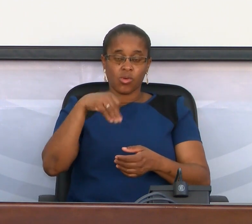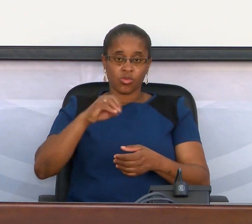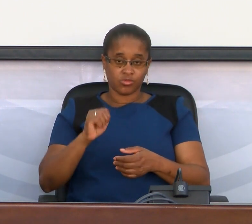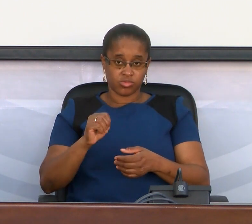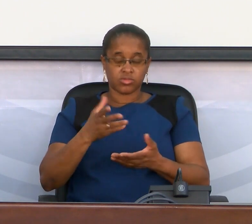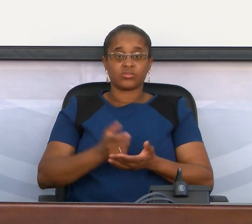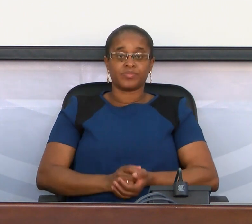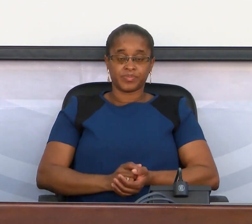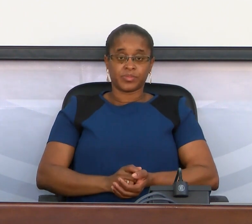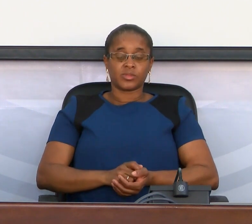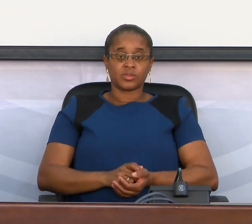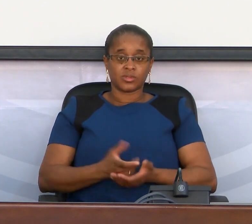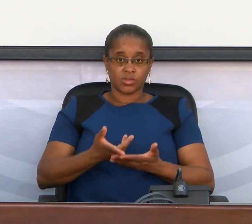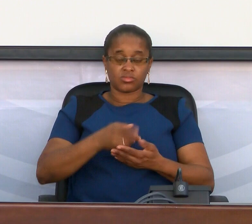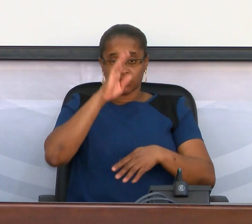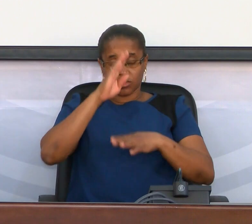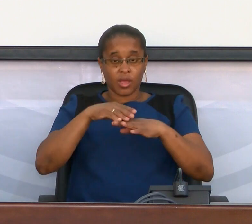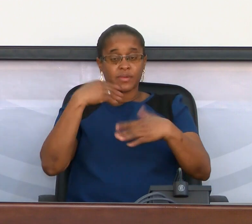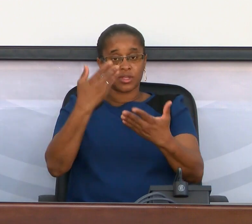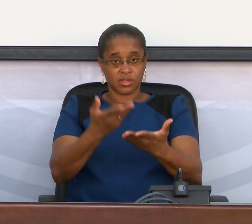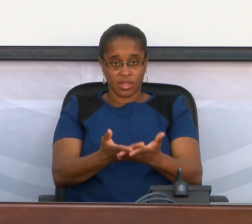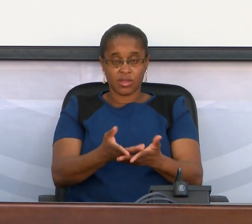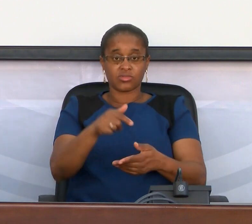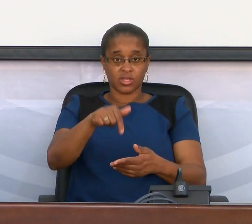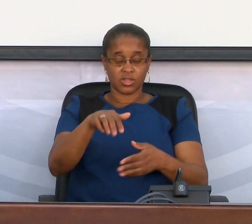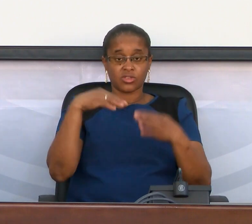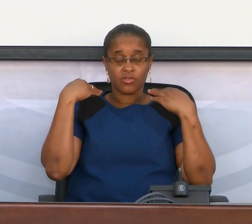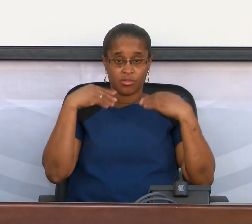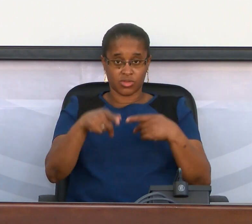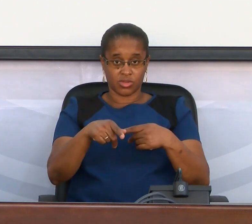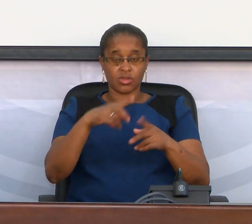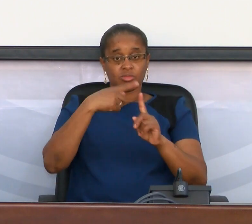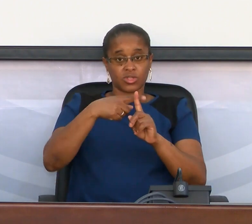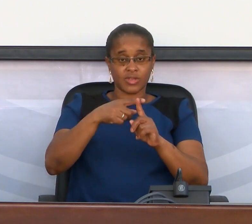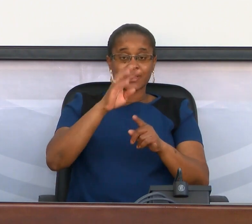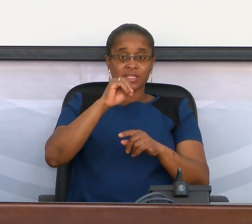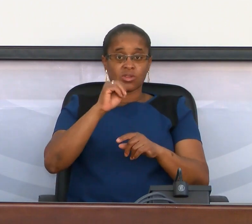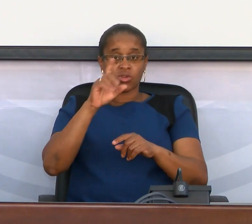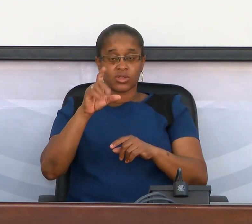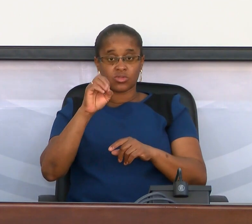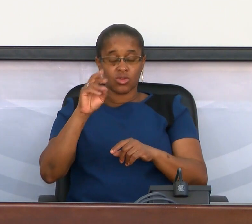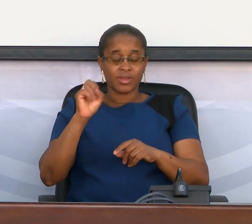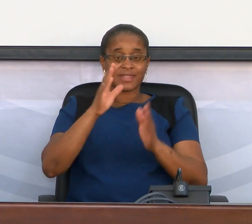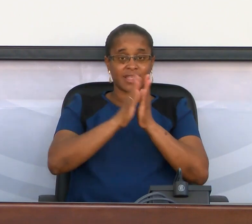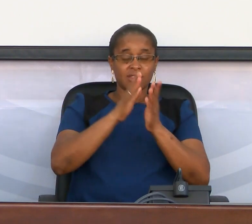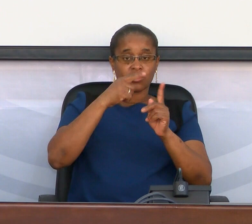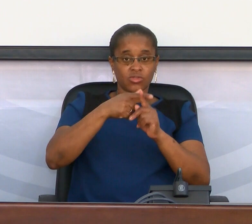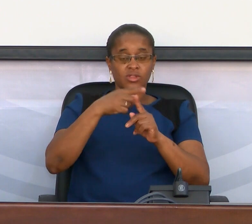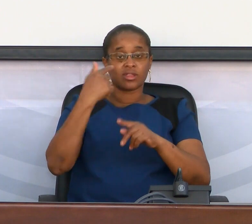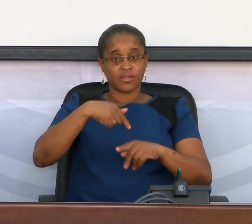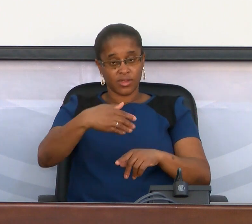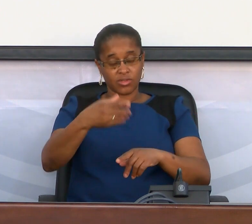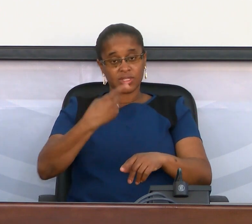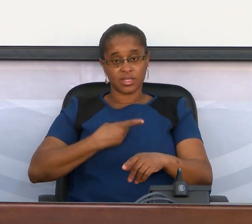que nós apresentamos aqui como positivos, São Lourenço dos Órgãos e Santa Cruz, deverão ser confirmados